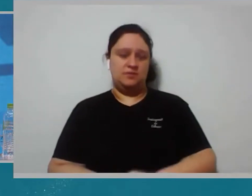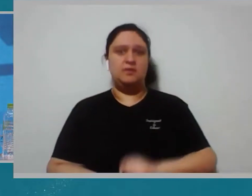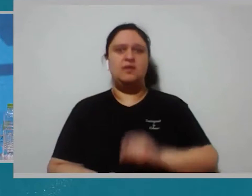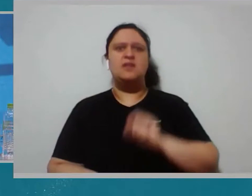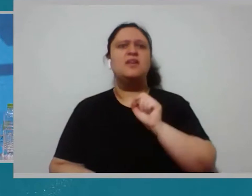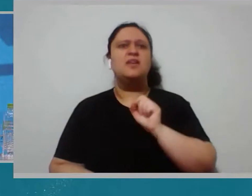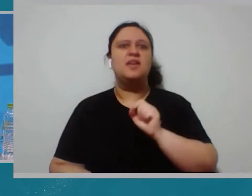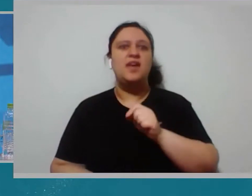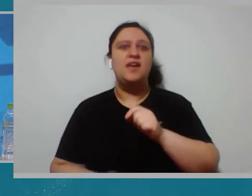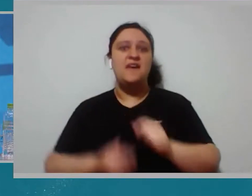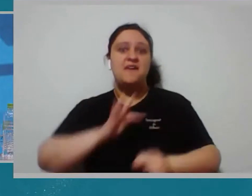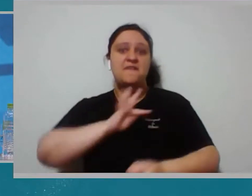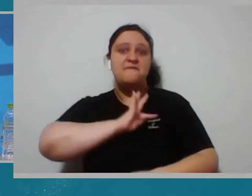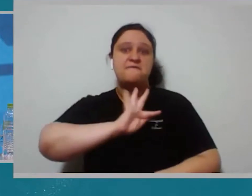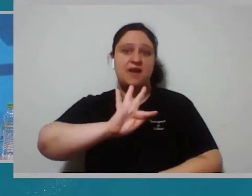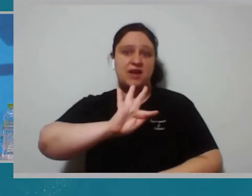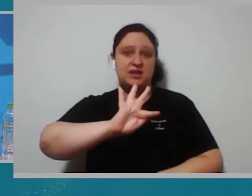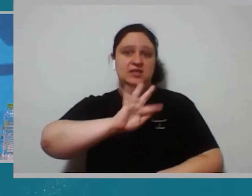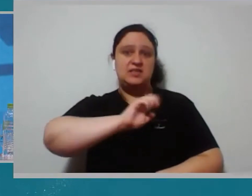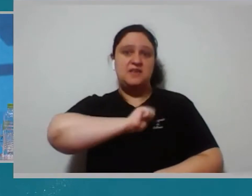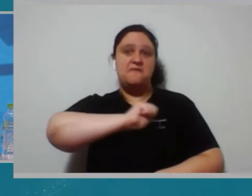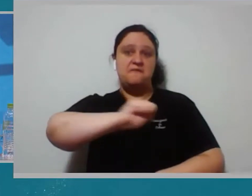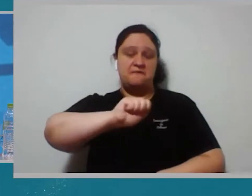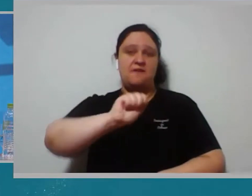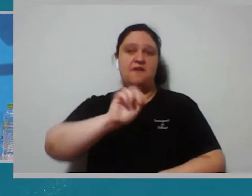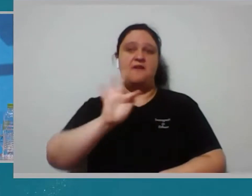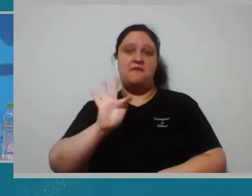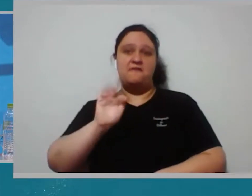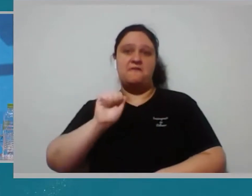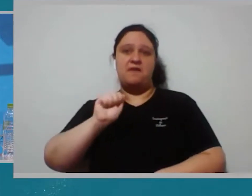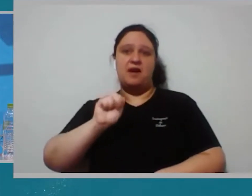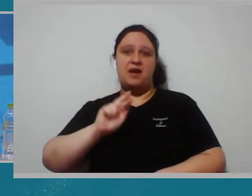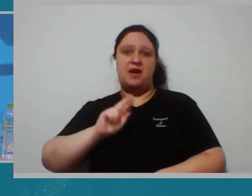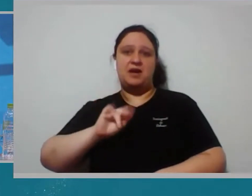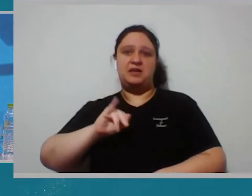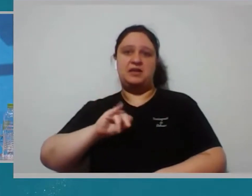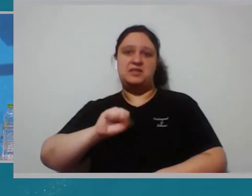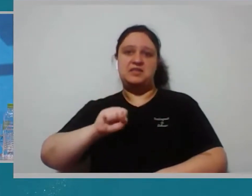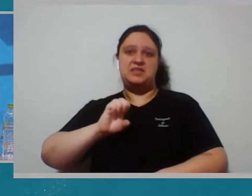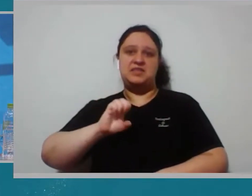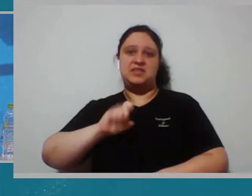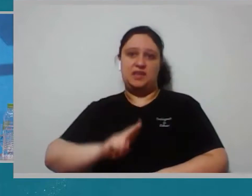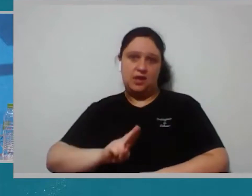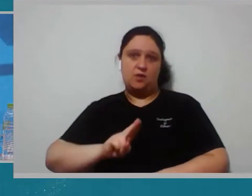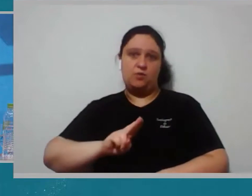Fariseus e saduceus. Não é?